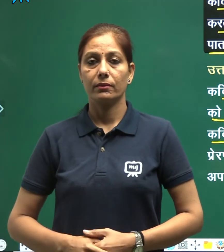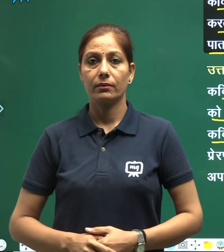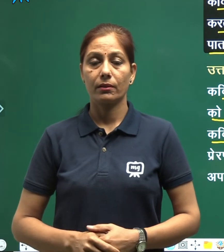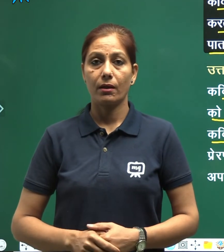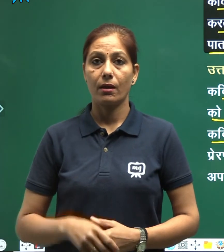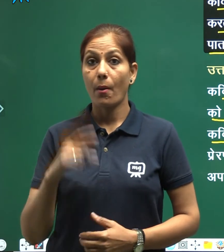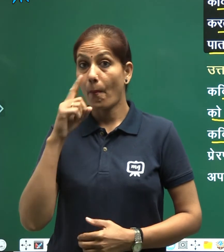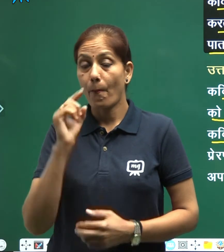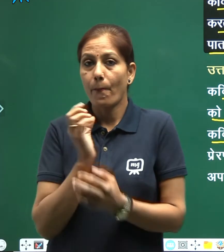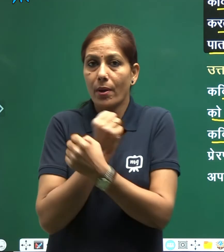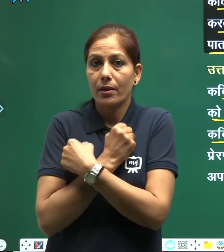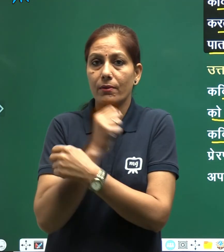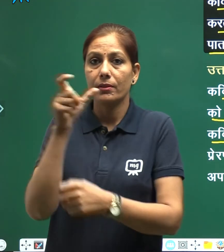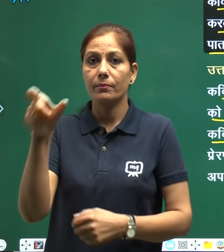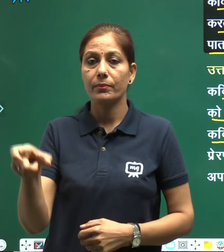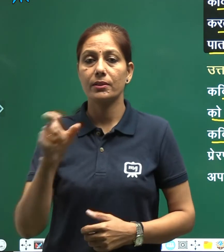प्रेमिका